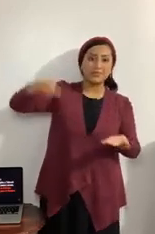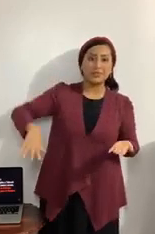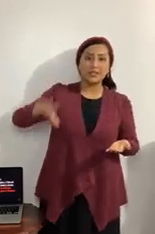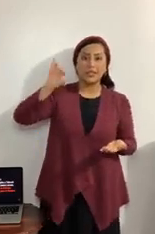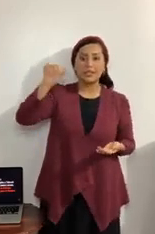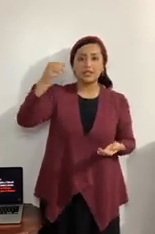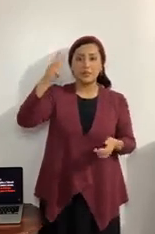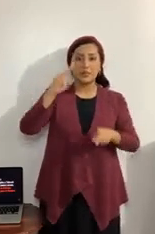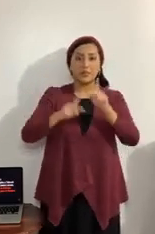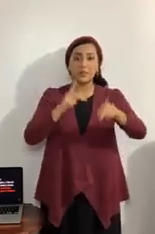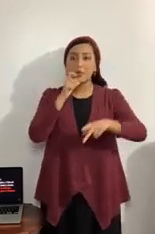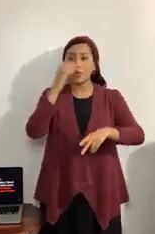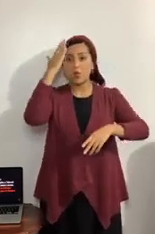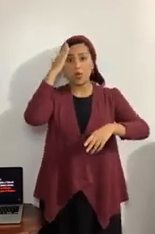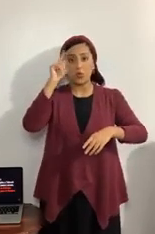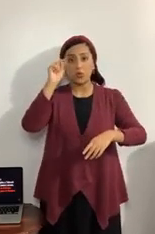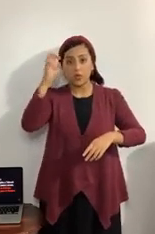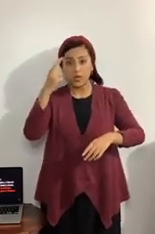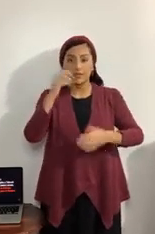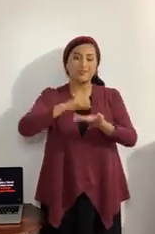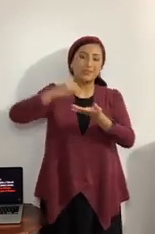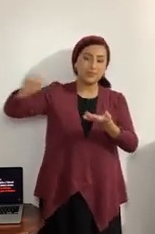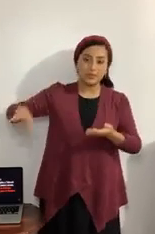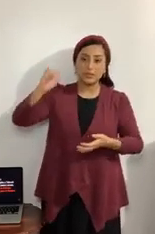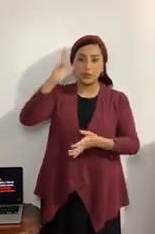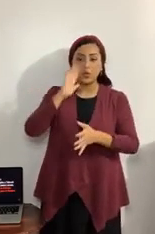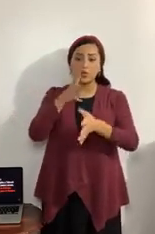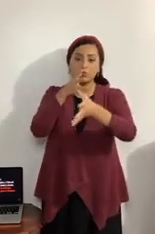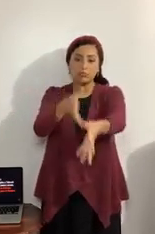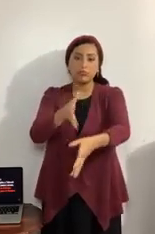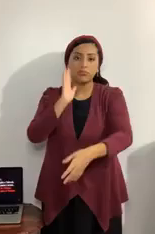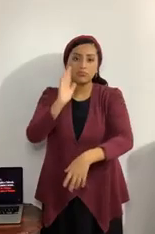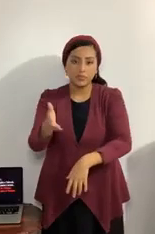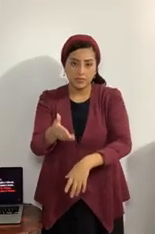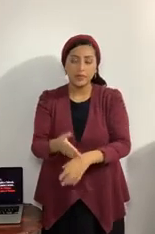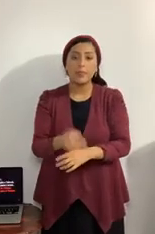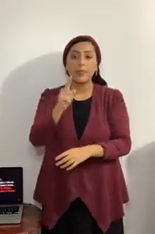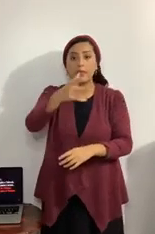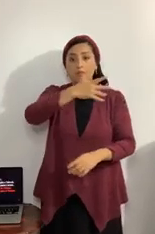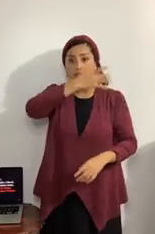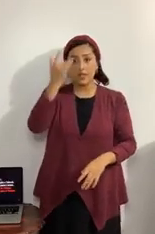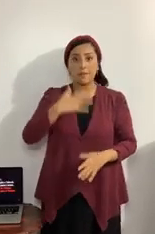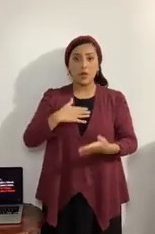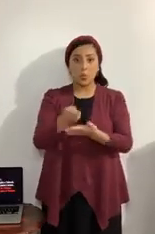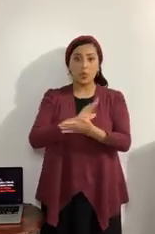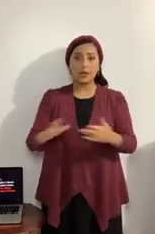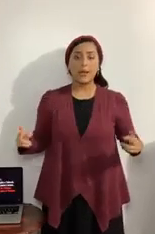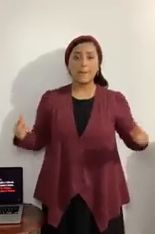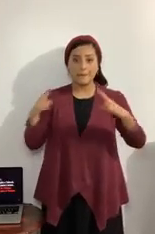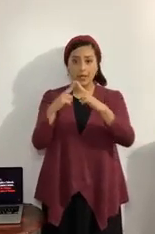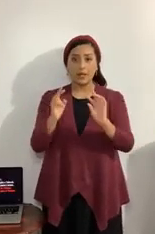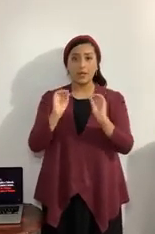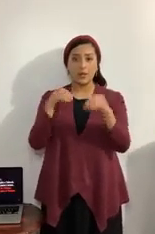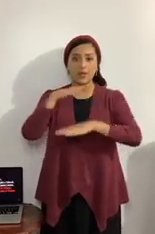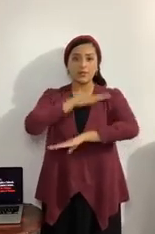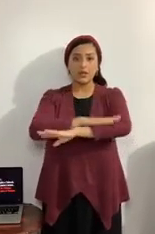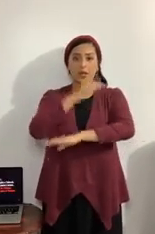conocido la Torah y la han escupido, el Eterno los va a vomitar de su boca. Que olvidaste mi Kadosh monte, que pones mesa para la